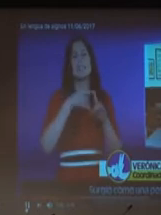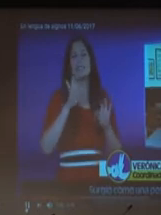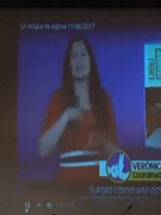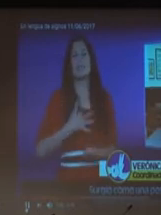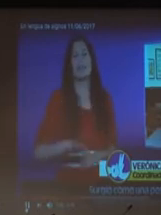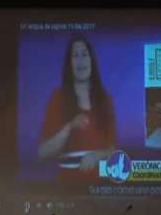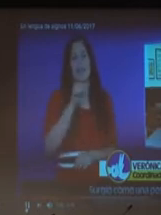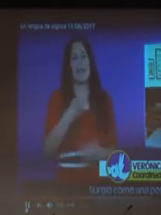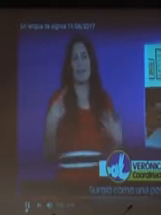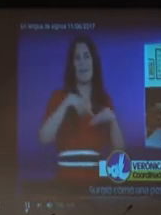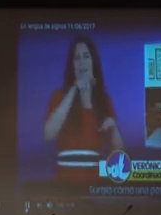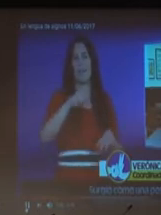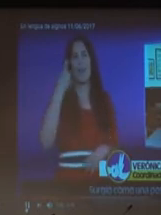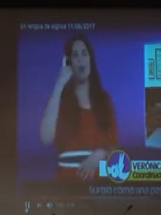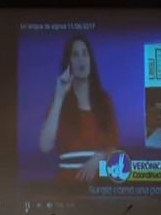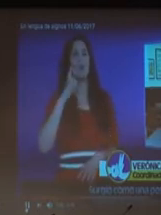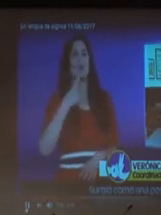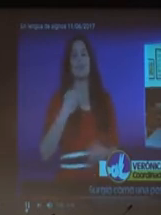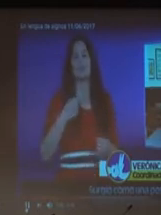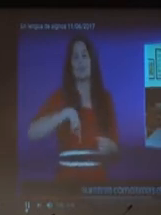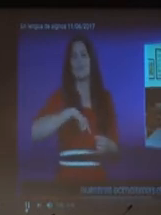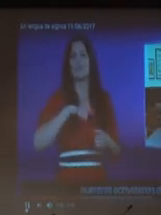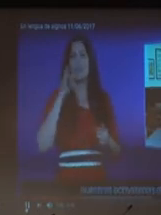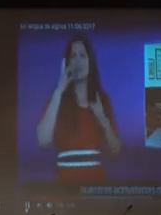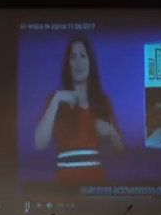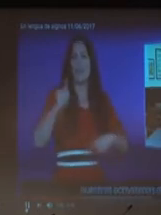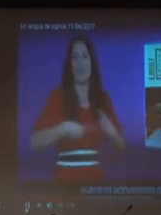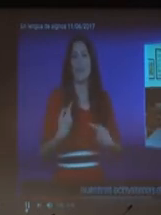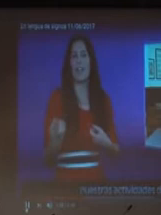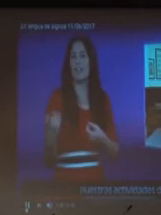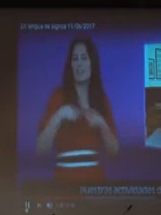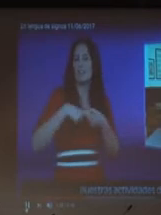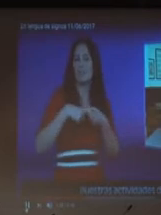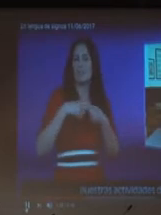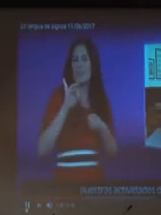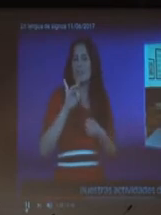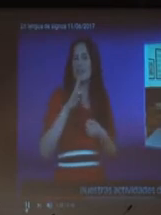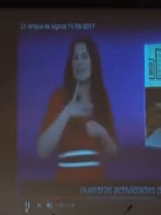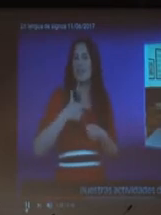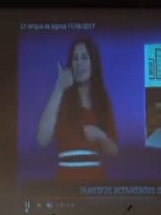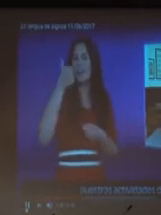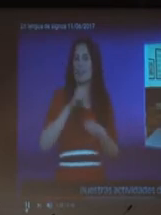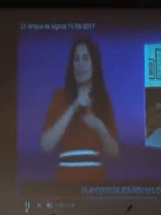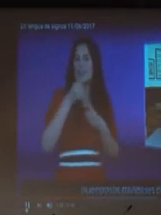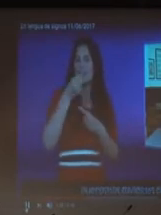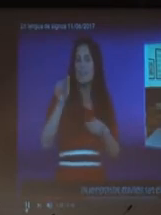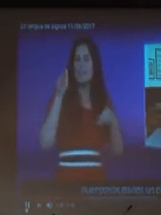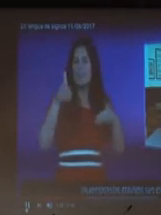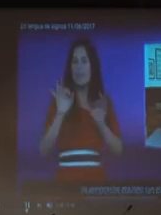de incluir al alumnado sordo en nuestras actividades diarias, que los que no estuvieran ya incluidos, pero que queríamos darle un protagonismo